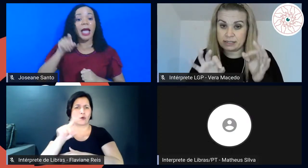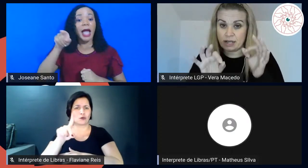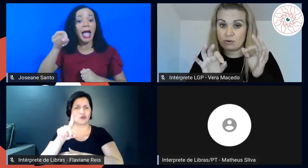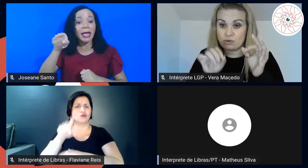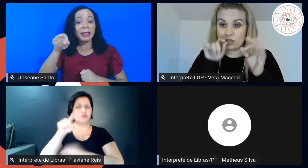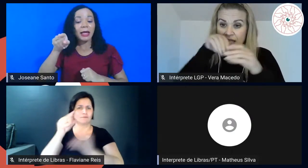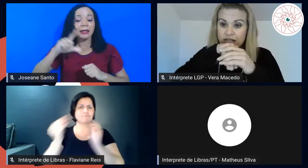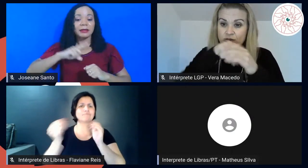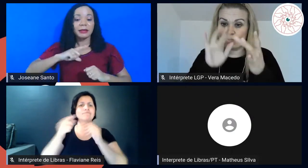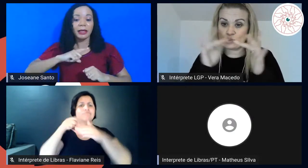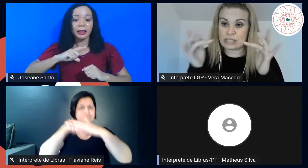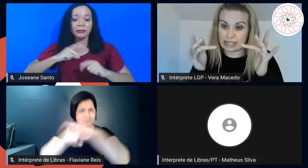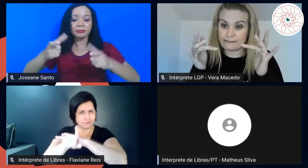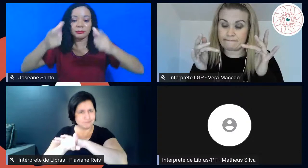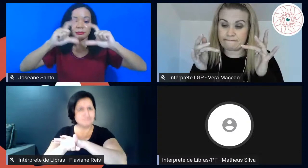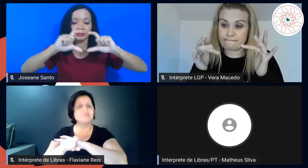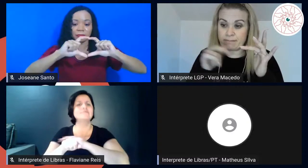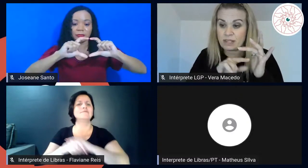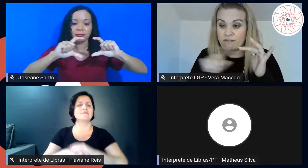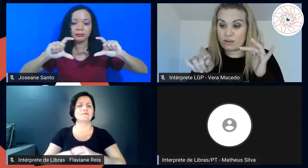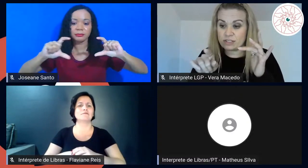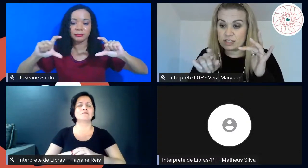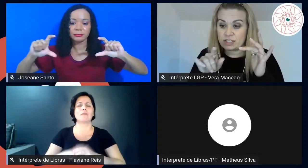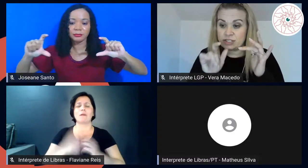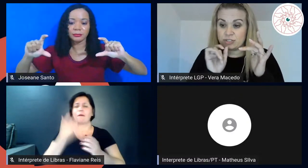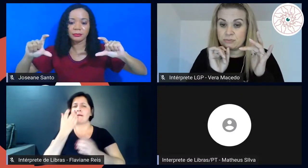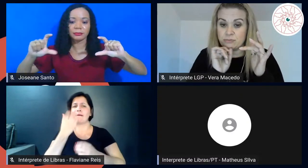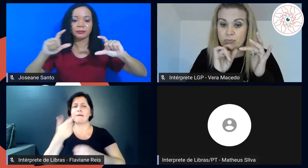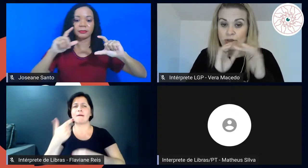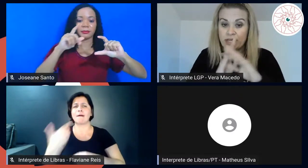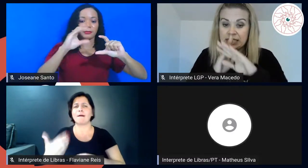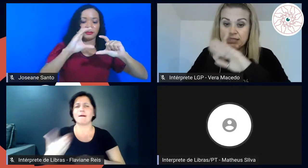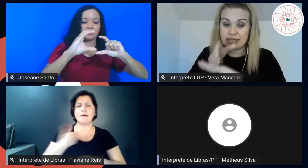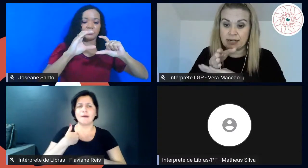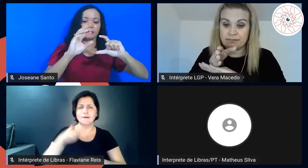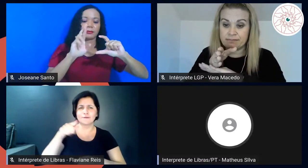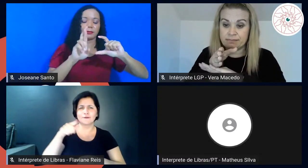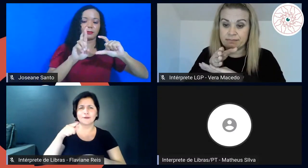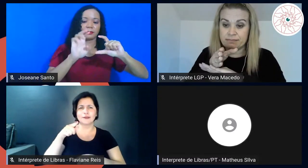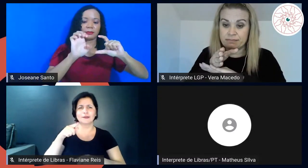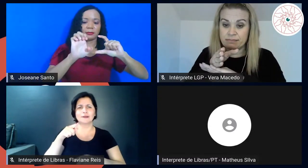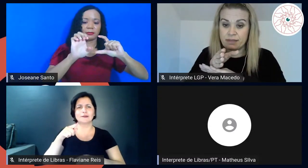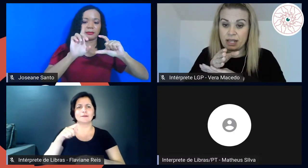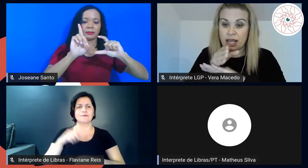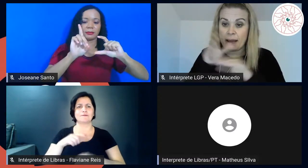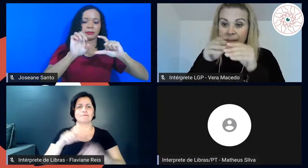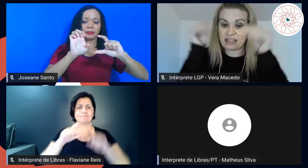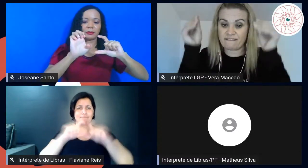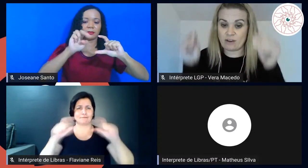desse site e vocês podem acessar a